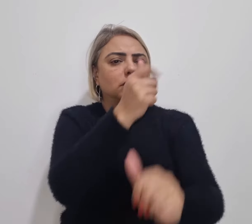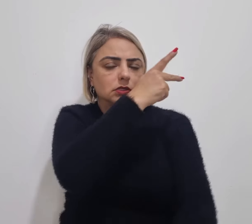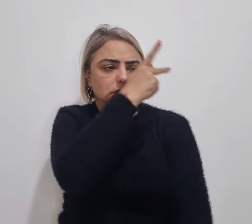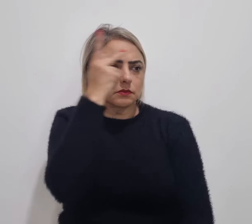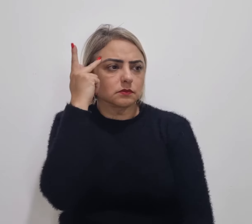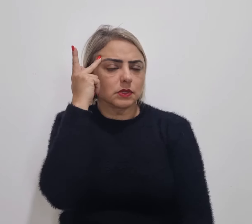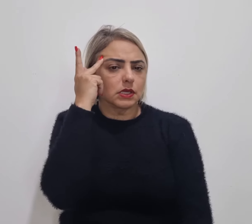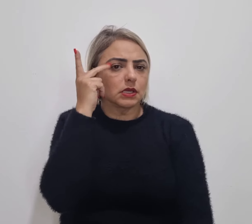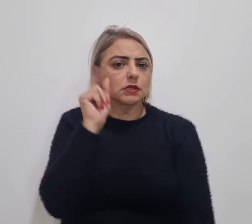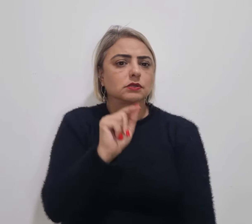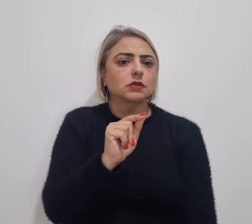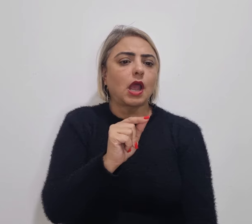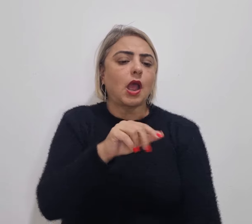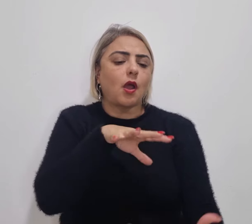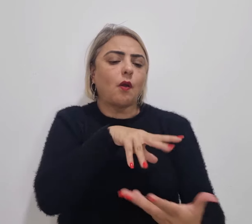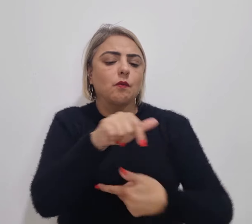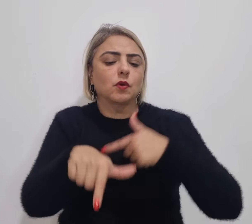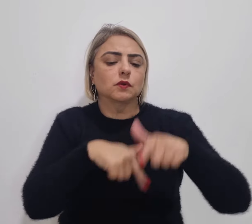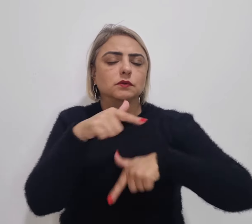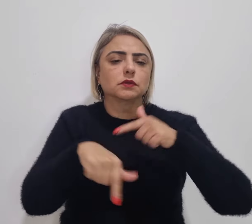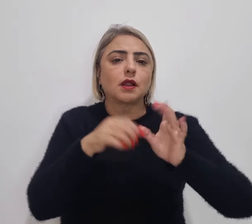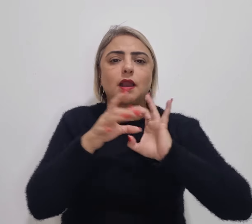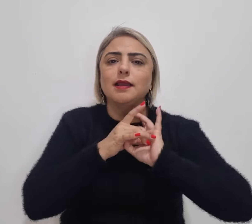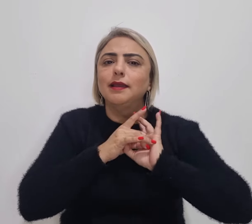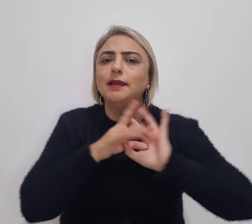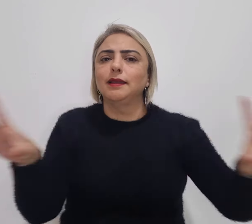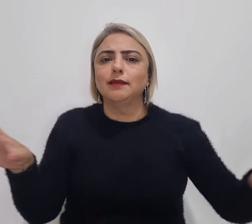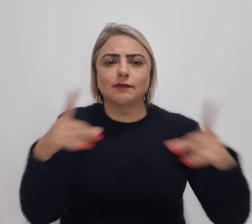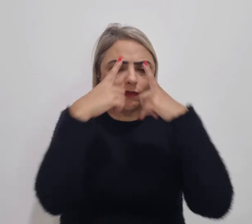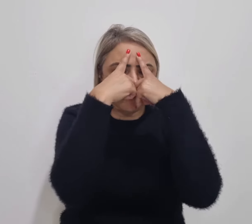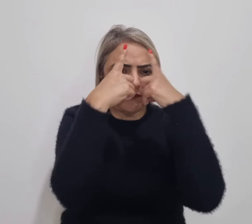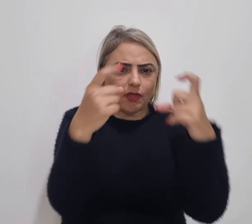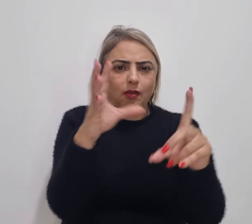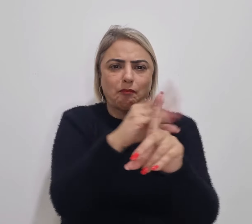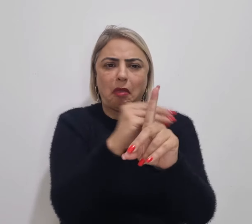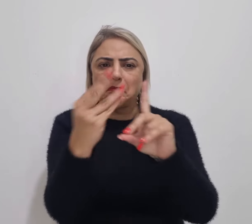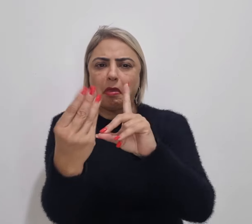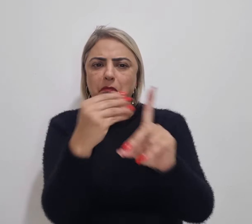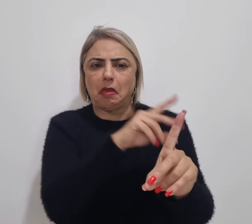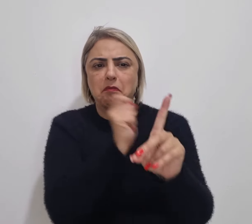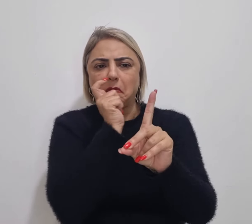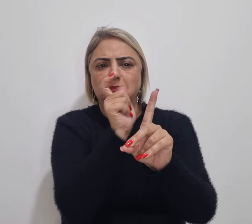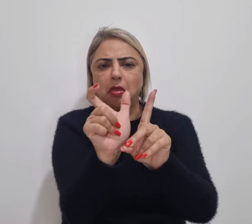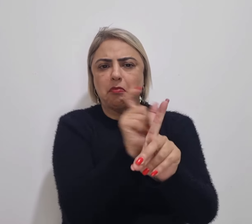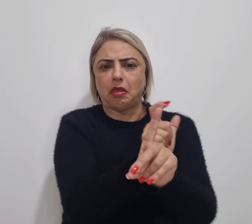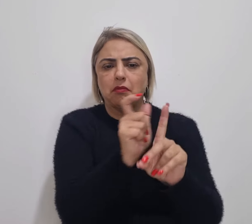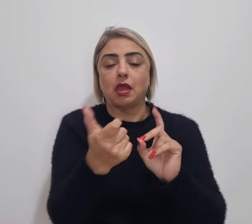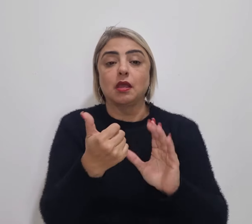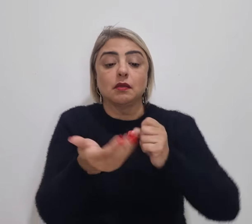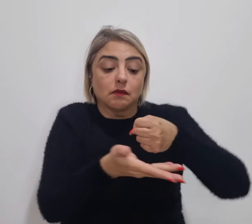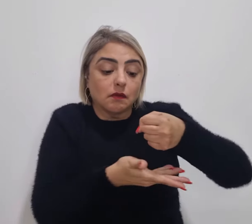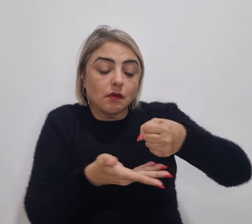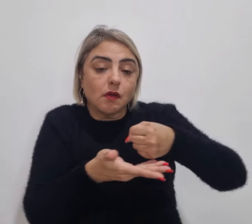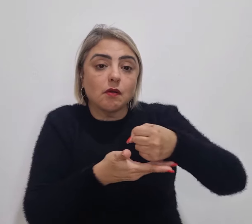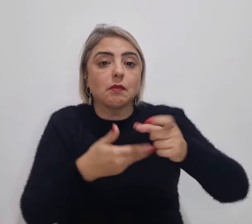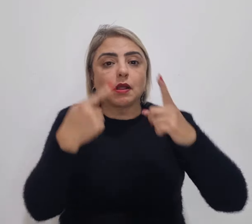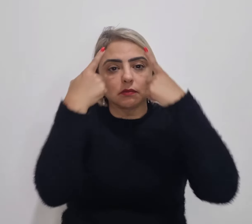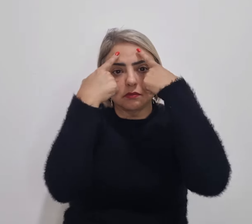a um mundo de trabalho livre de violência e assédio. Com base em violência e